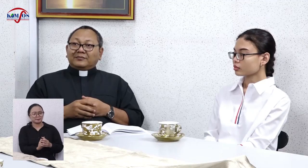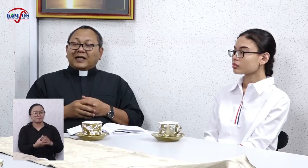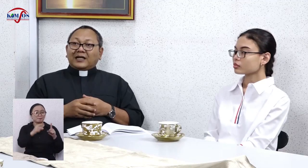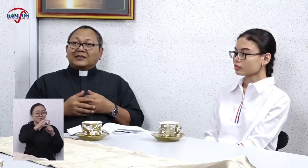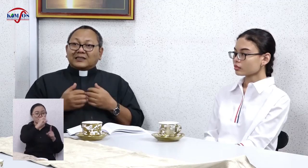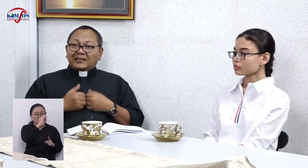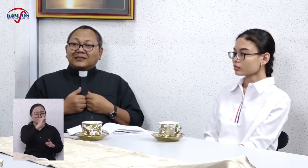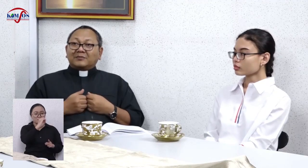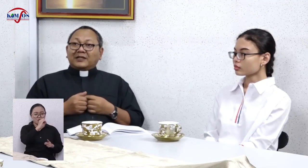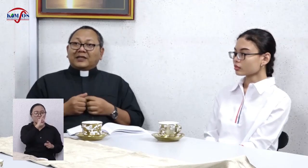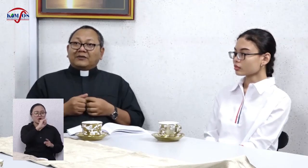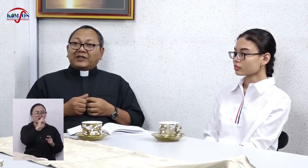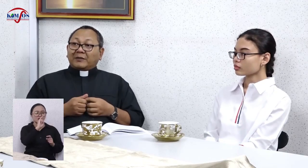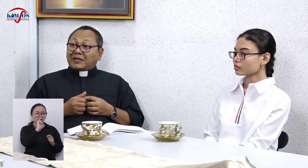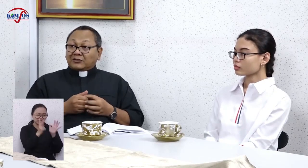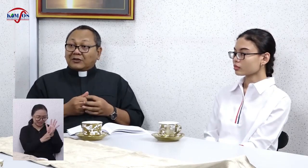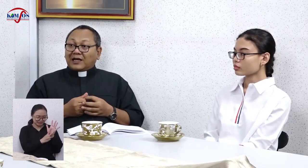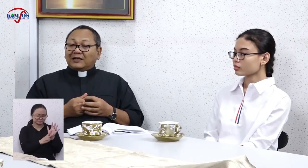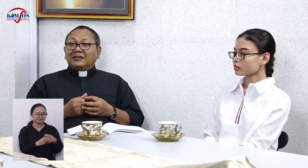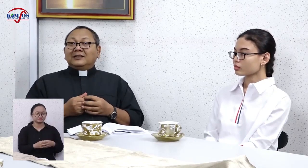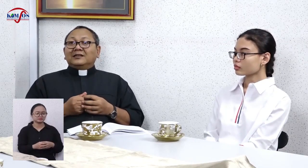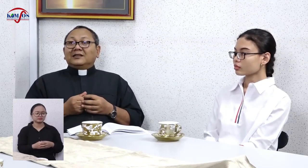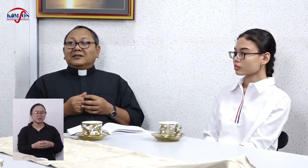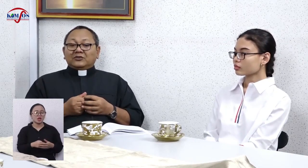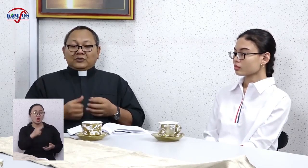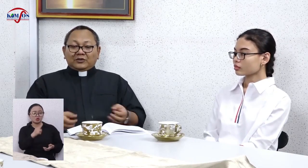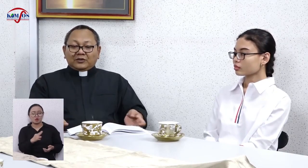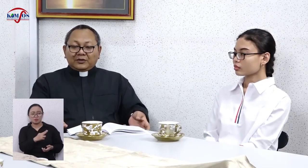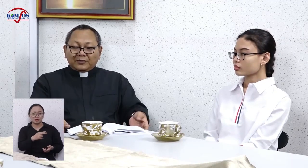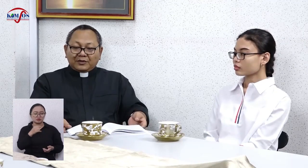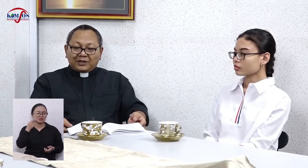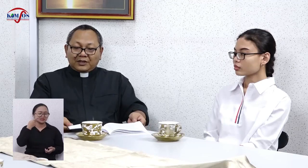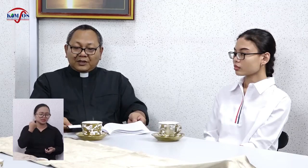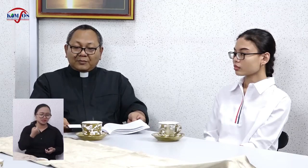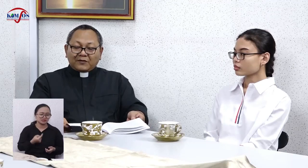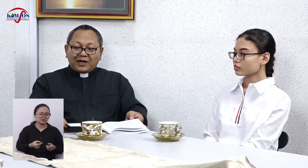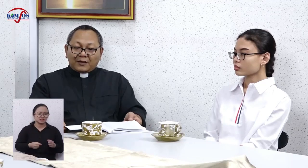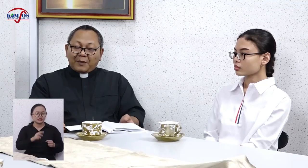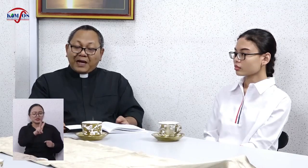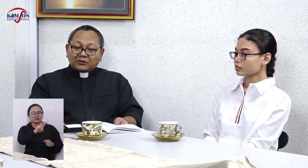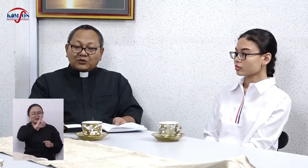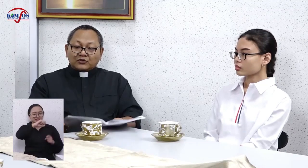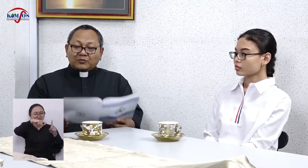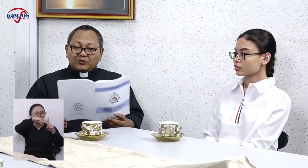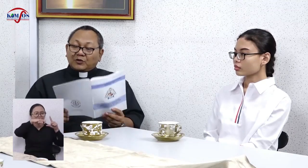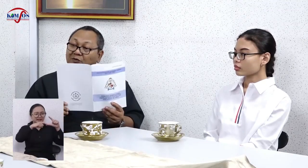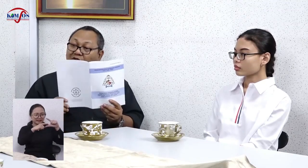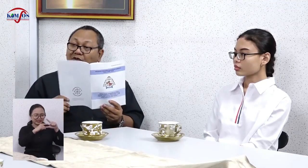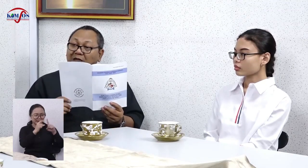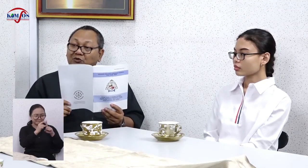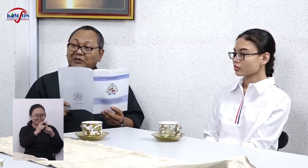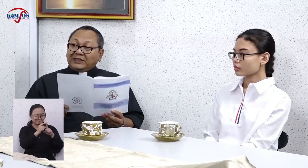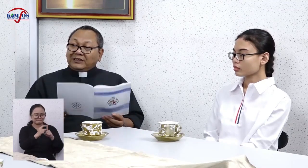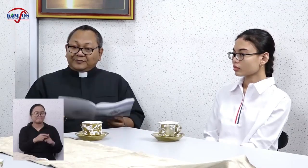maka saya sebagai piket pastoral itu membantu Uskup untuk